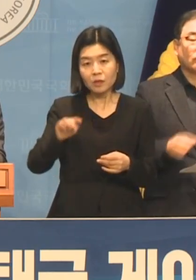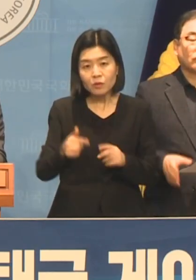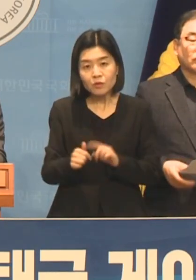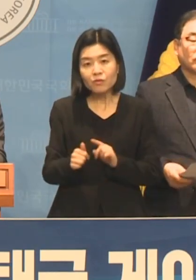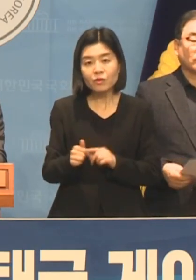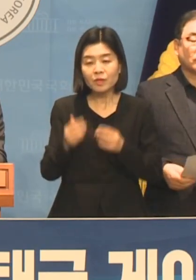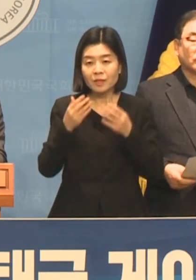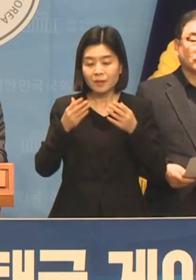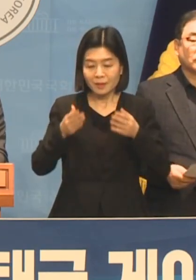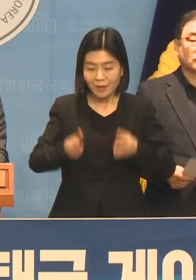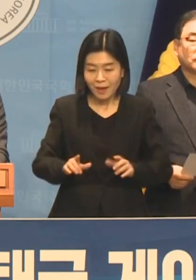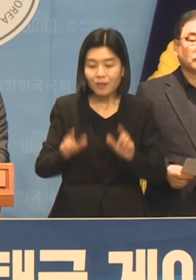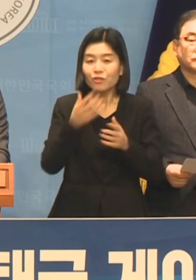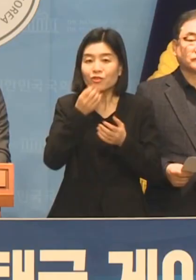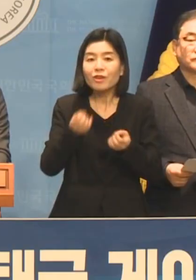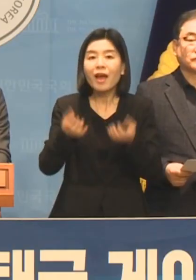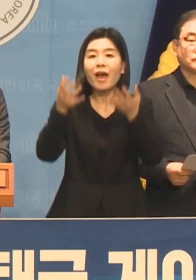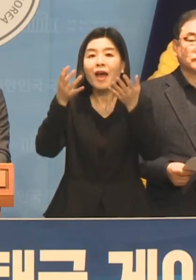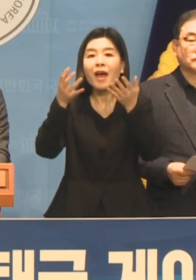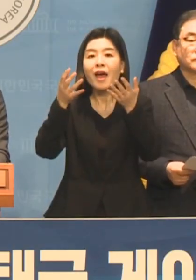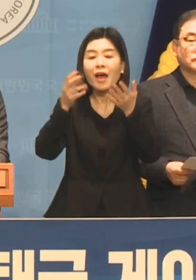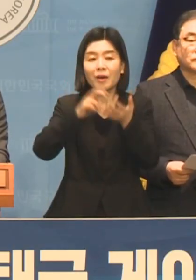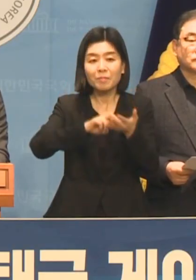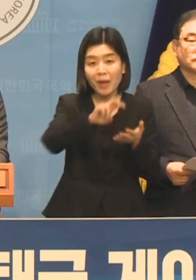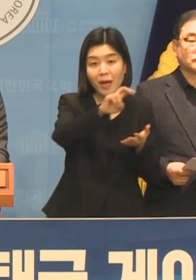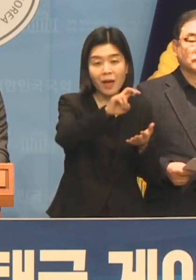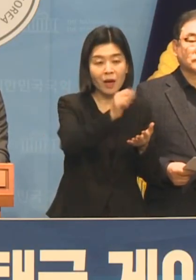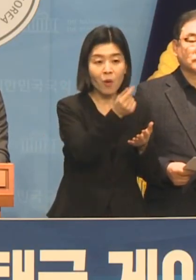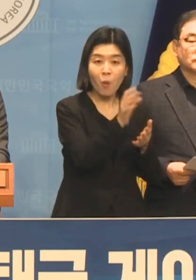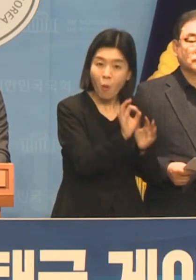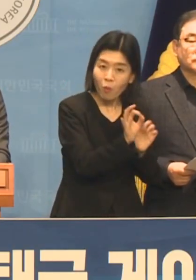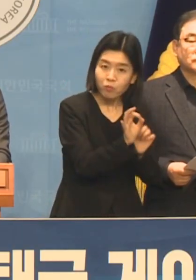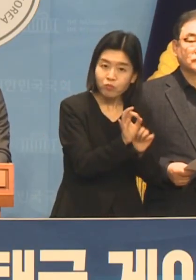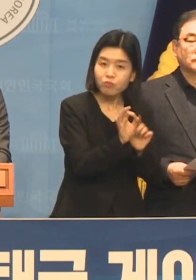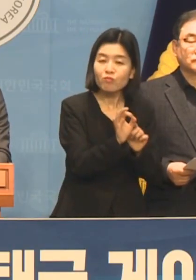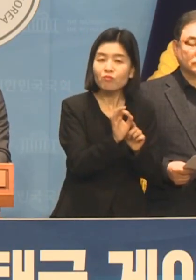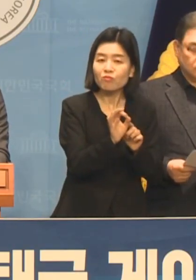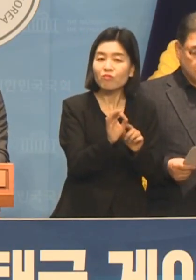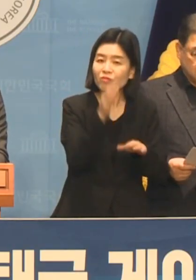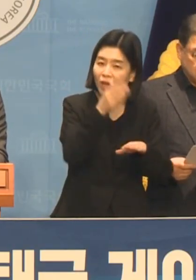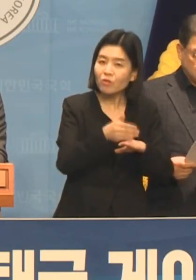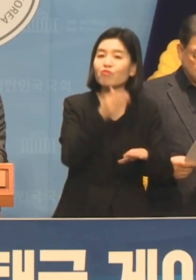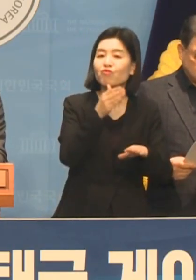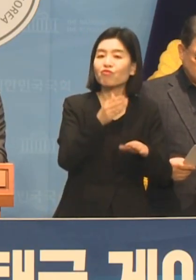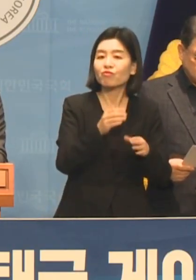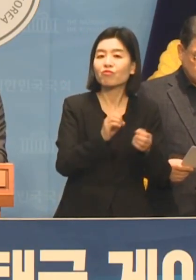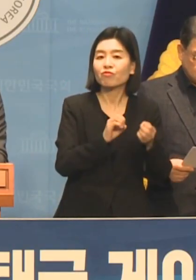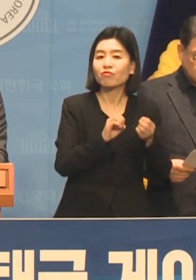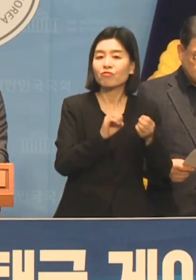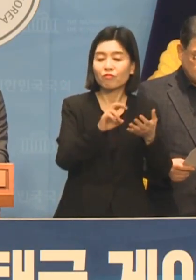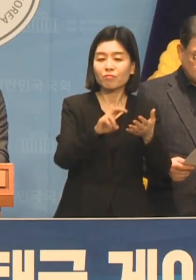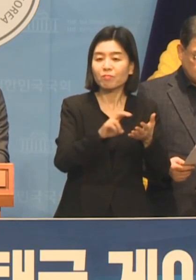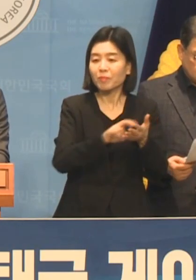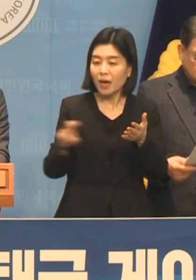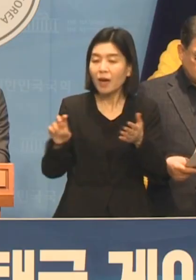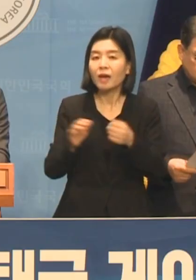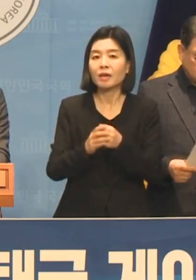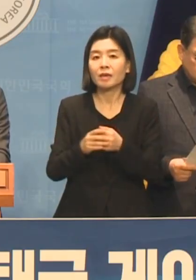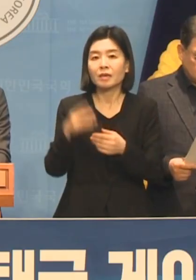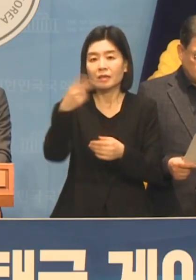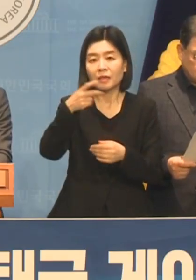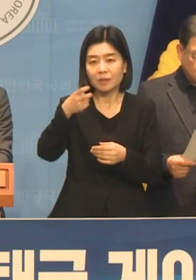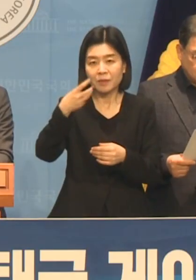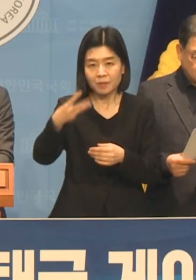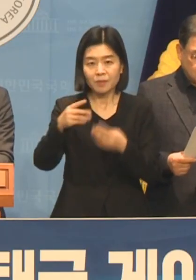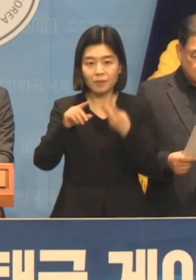생신 축하드립니다 라고 문자를 보내자 홍 시장은 땡큐 라고 응답했습니다. 2023년 7월